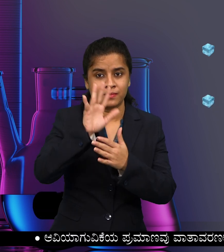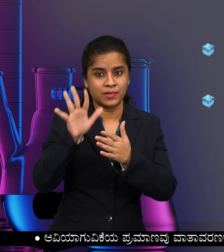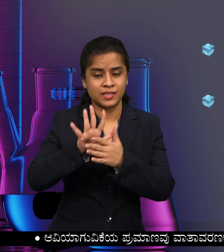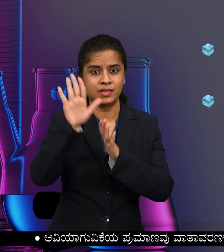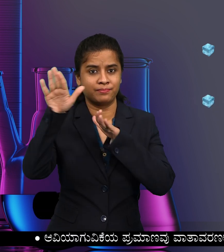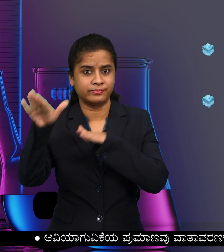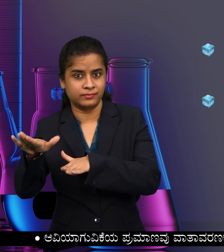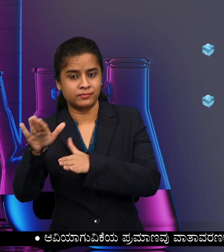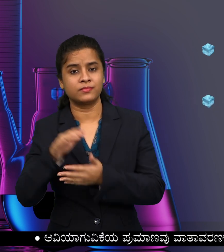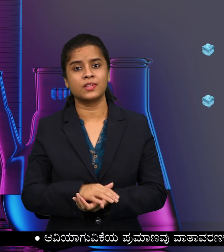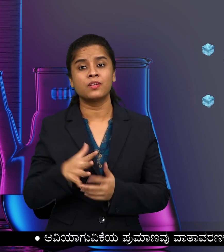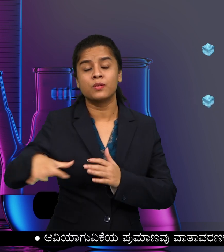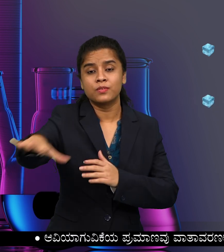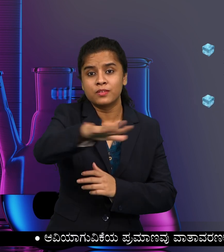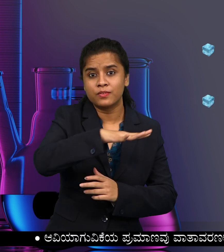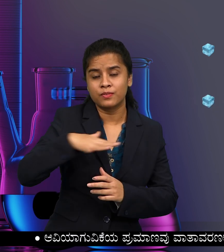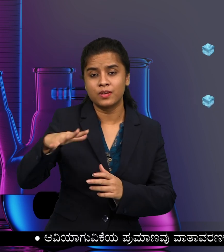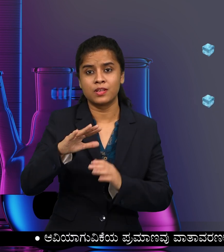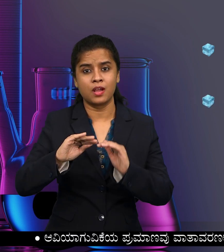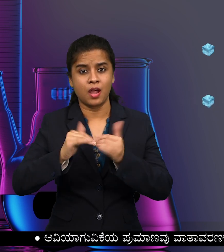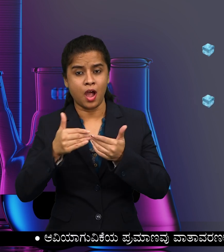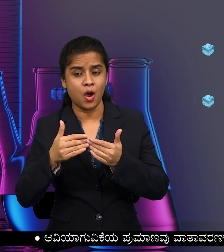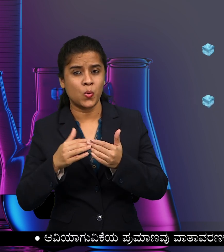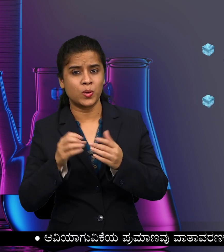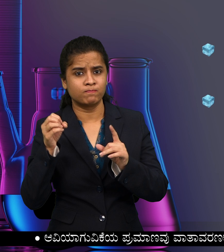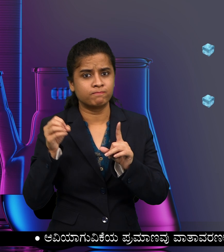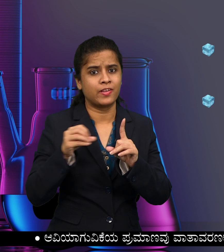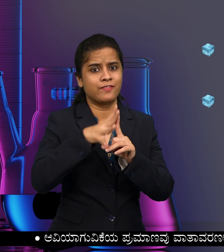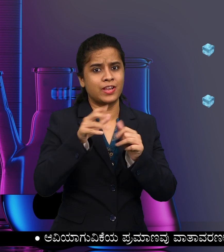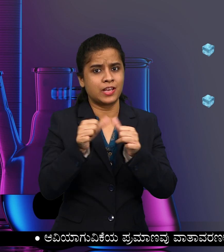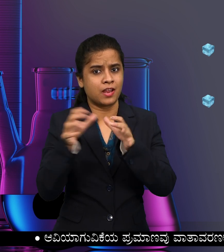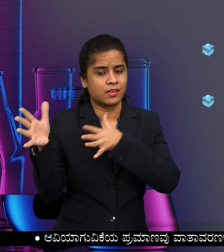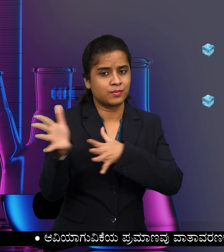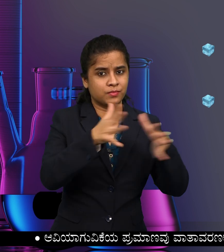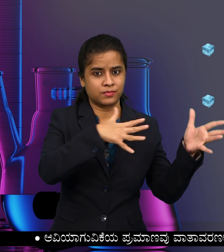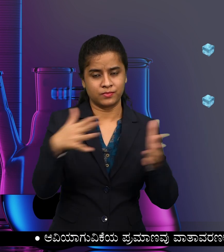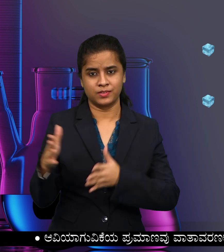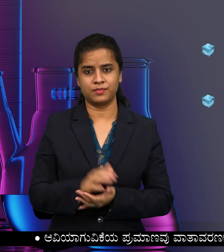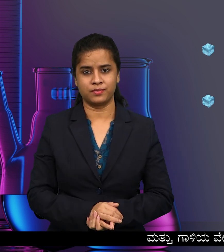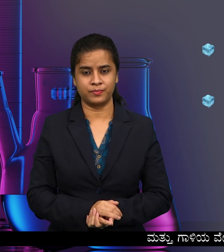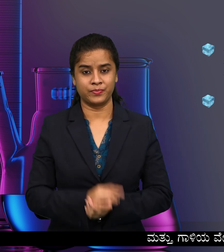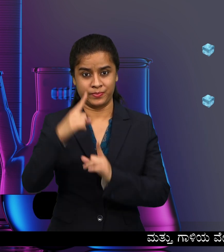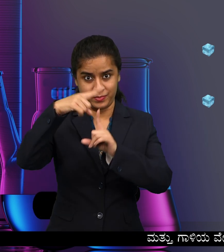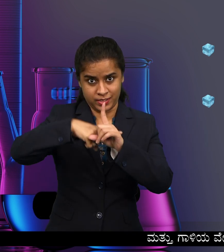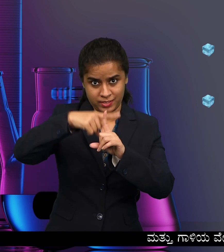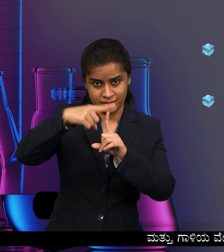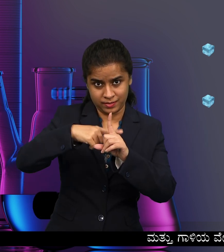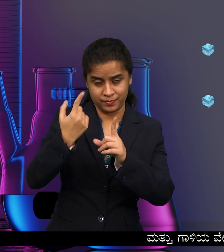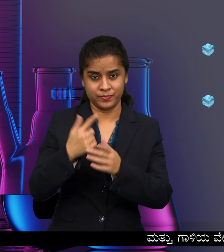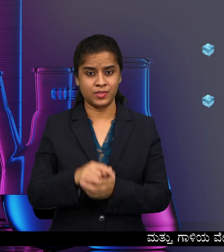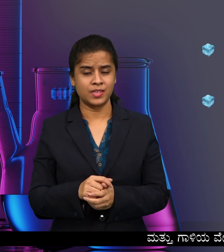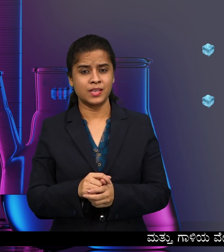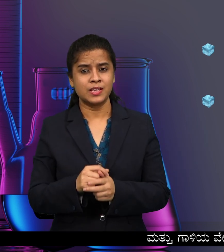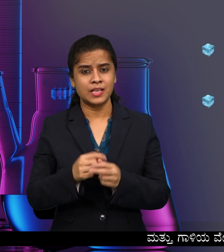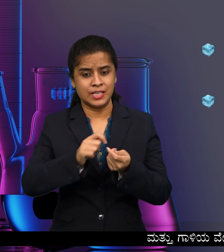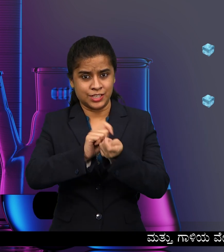ಆವಿಯಾಗುವಿಕೆಯ ಪ್ರಮಾಣವು ವಾತಾವರಣಕ್ಕೆ ಒಡ್ಡಿಕೊಂಡ ಮೇಲ್ಮೈ ಪ್ರದೇಶ, ತಾಪಮಾನ, ಆರ್ದ್ರತೆ ಮತ್ತು ಗಾಳಿಯ